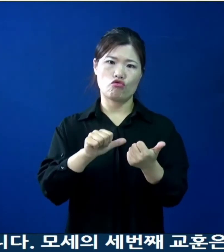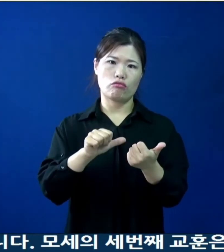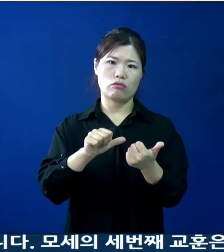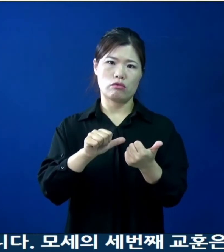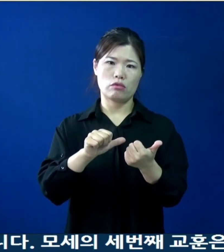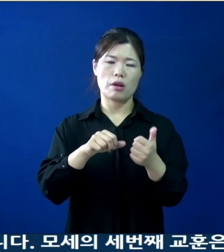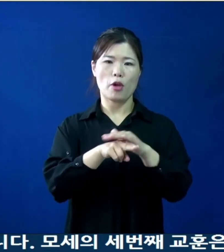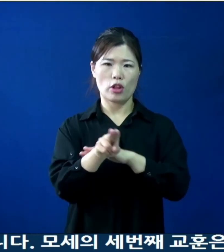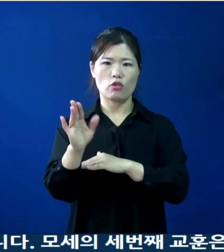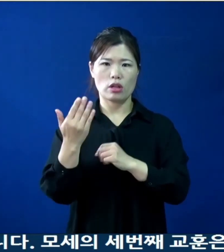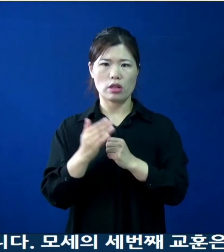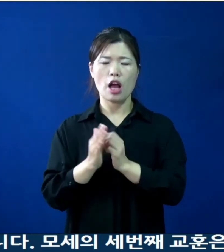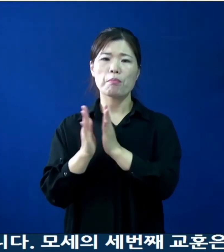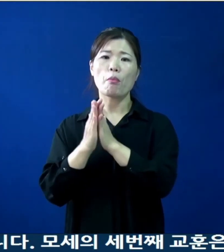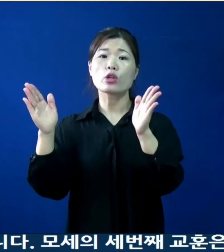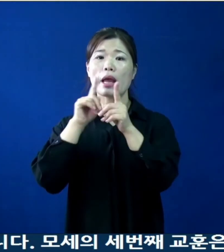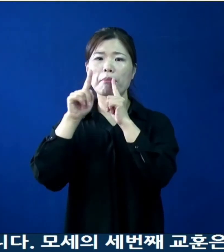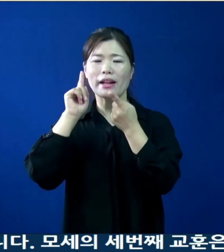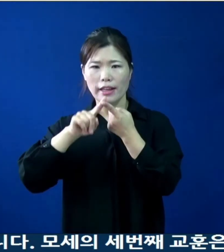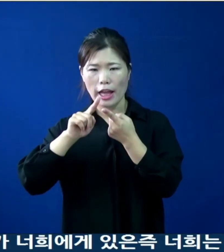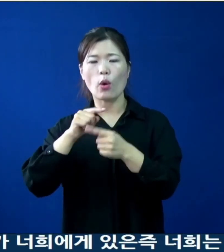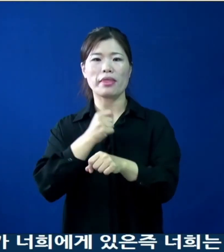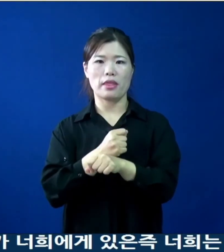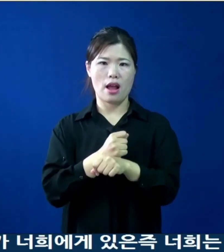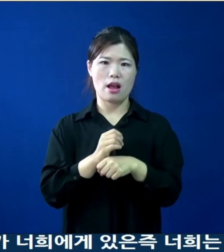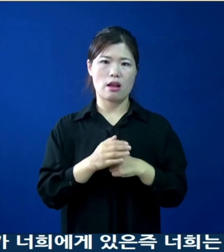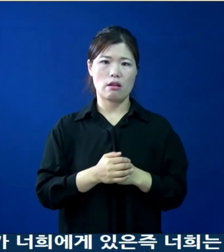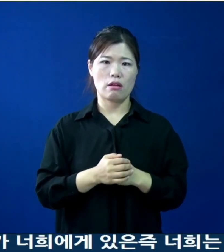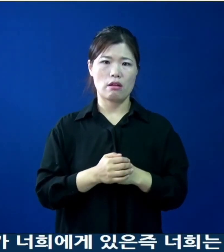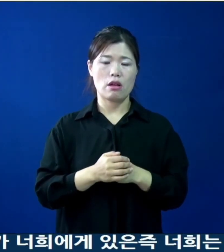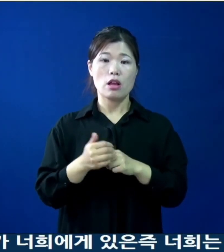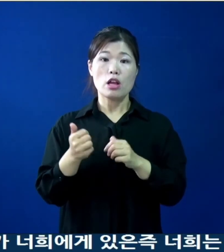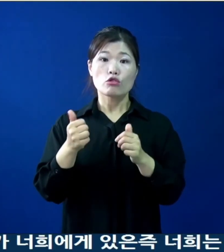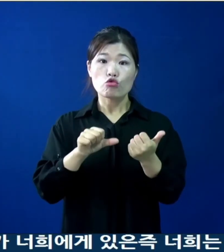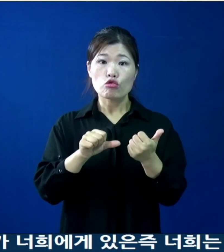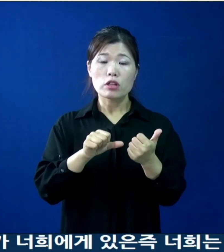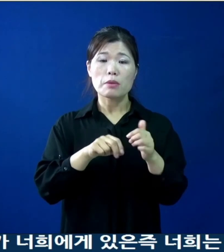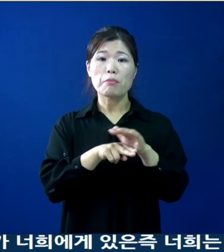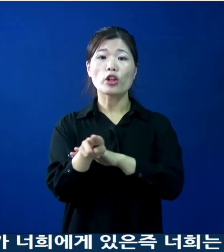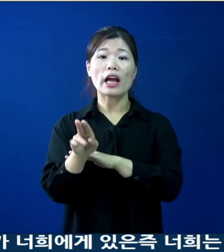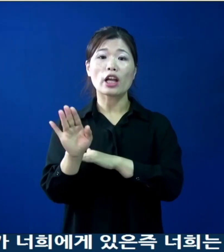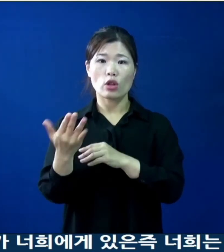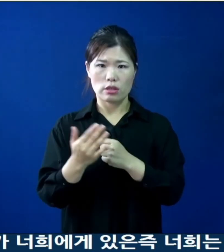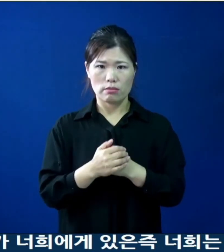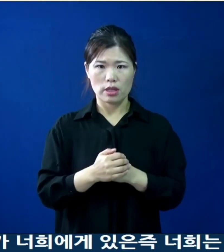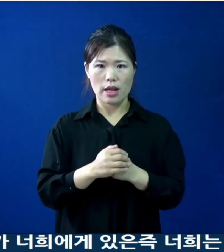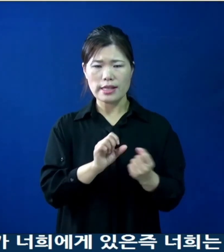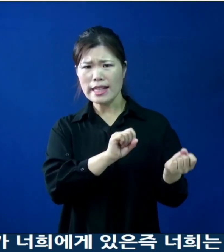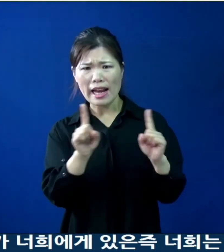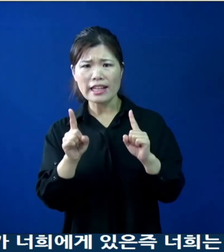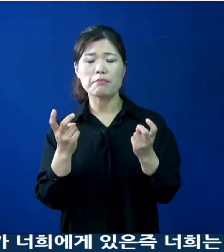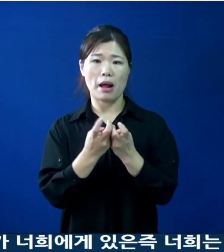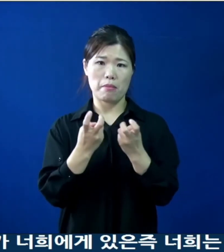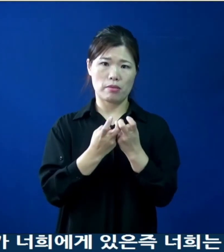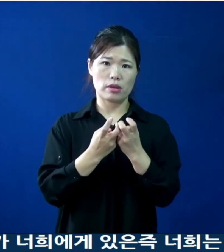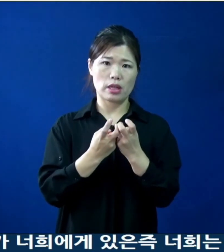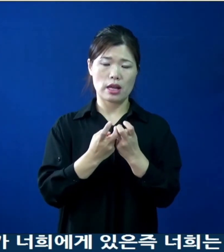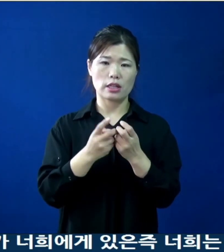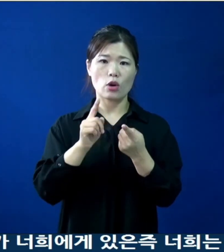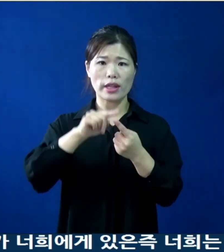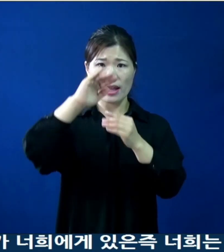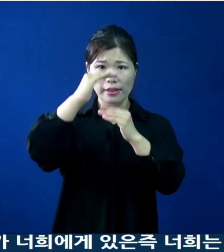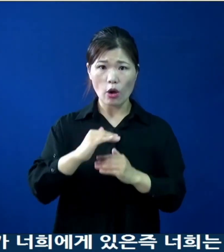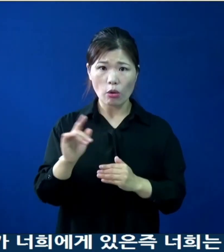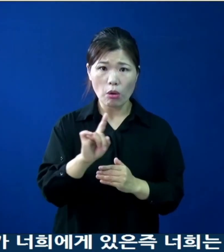말대로 하니라. 여기도 죽음을 면하게 하는 방법이었죠. 다시 살리는 방법이었습니다. 근데 그 내용이